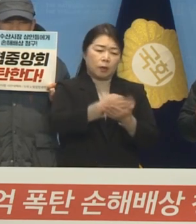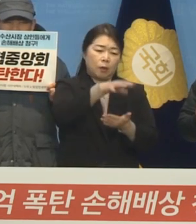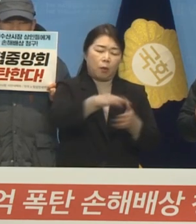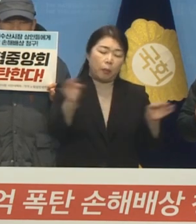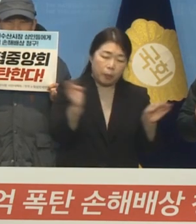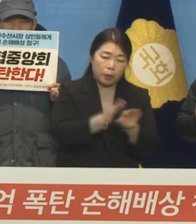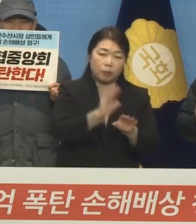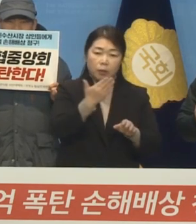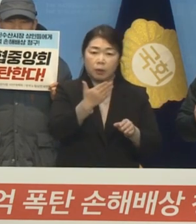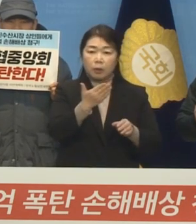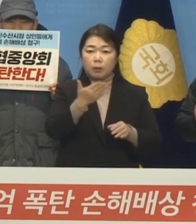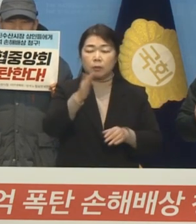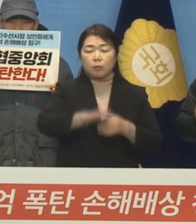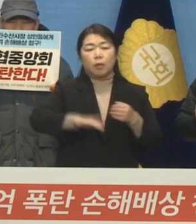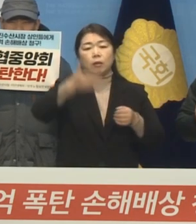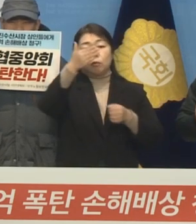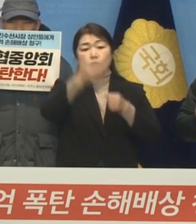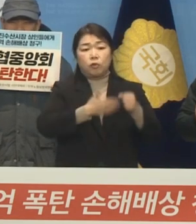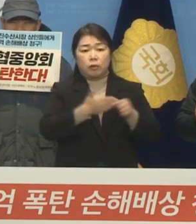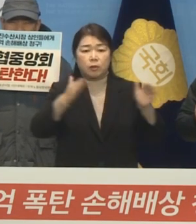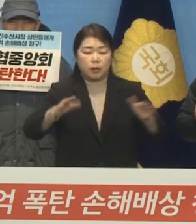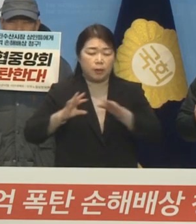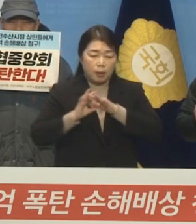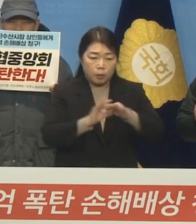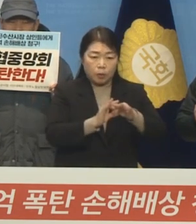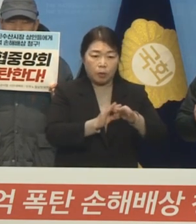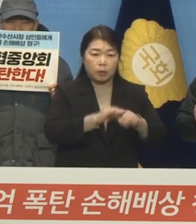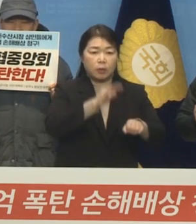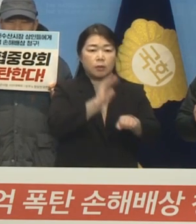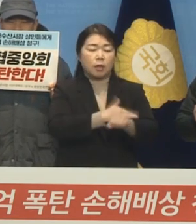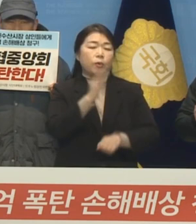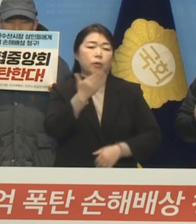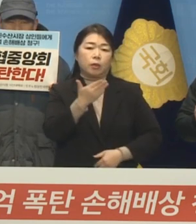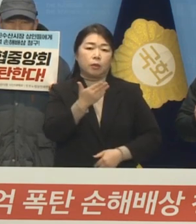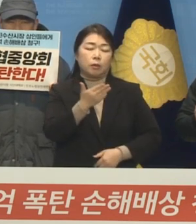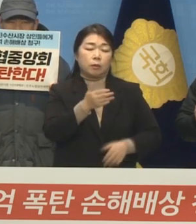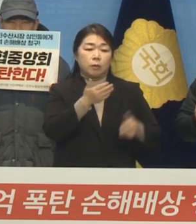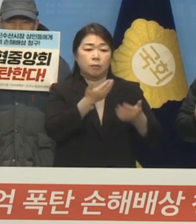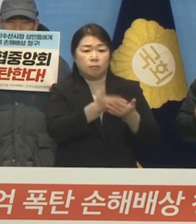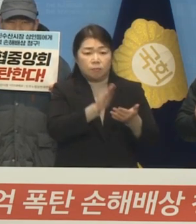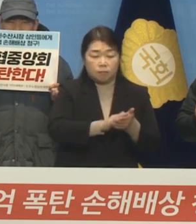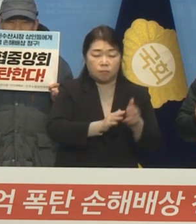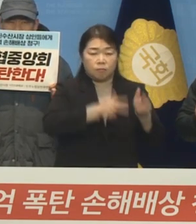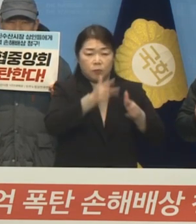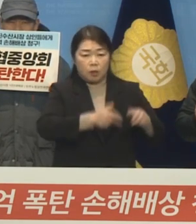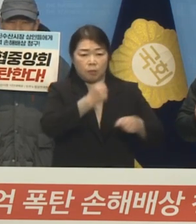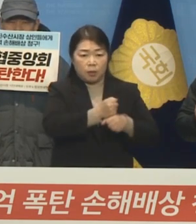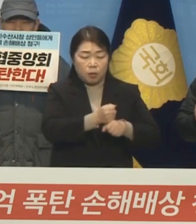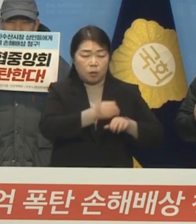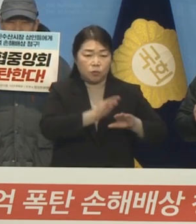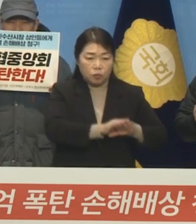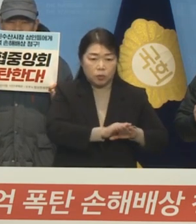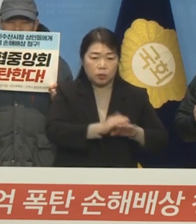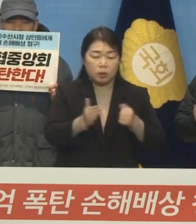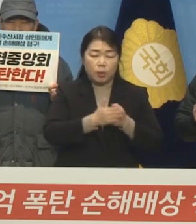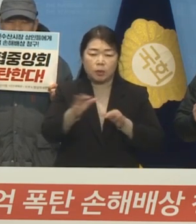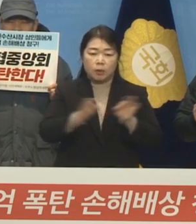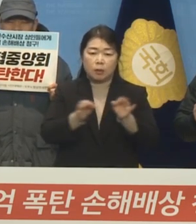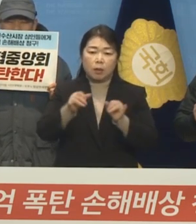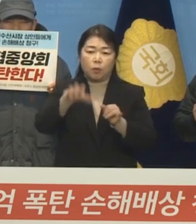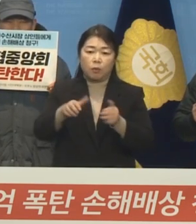잃어버렸음에도 9년째 잘못된 현대화 사업에 맞서 생존권을 지키고자 싸우고 있는